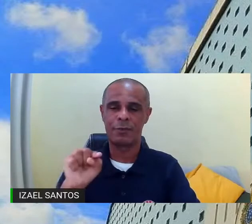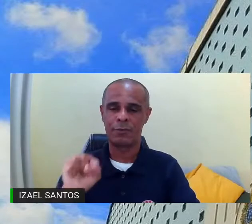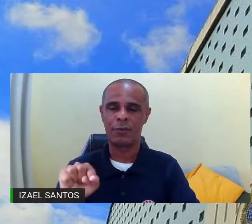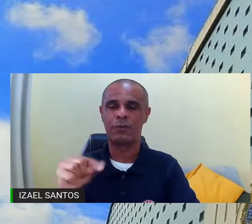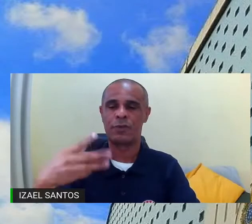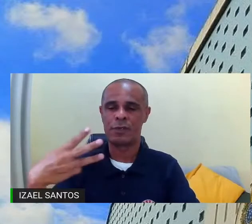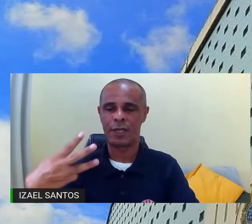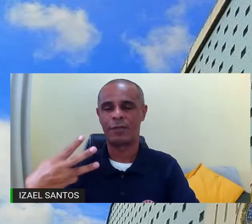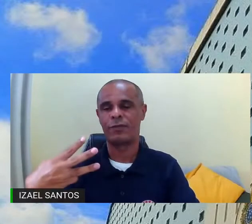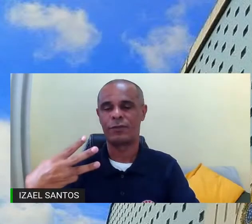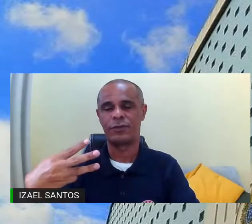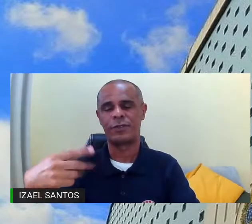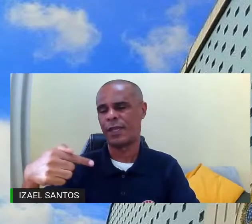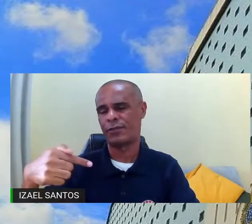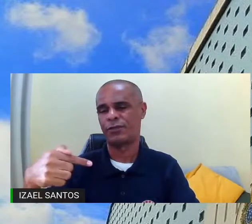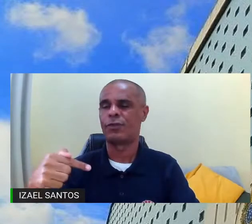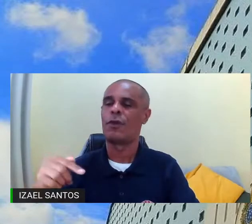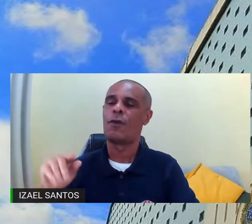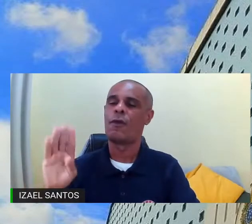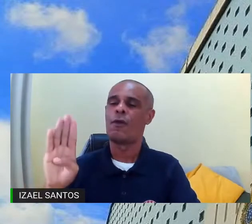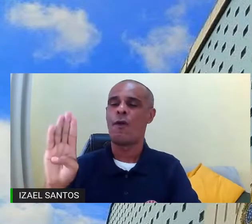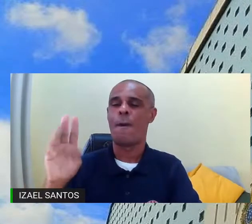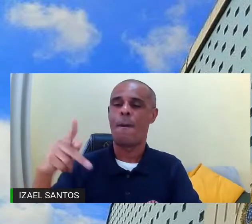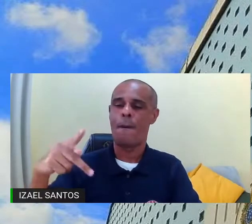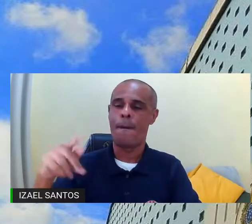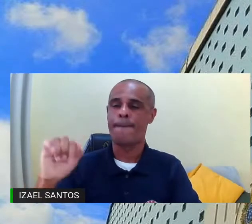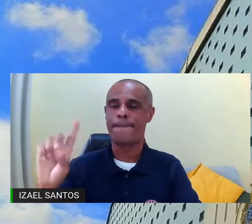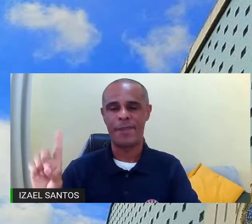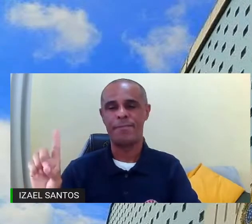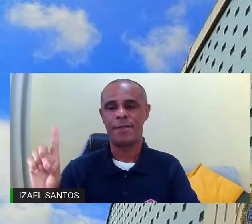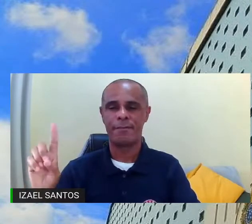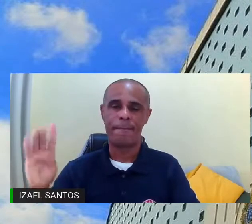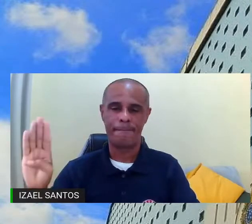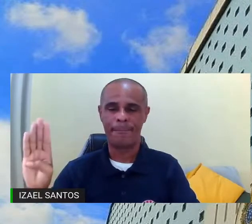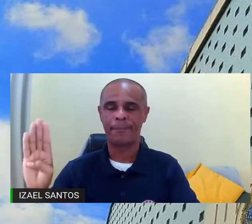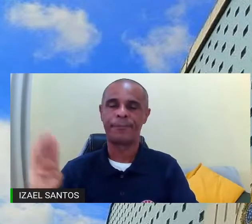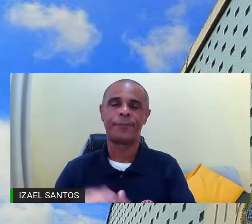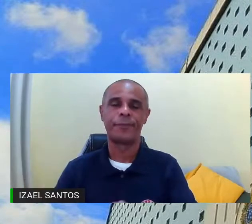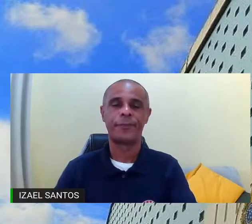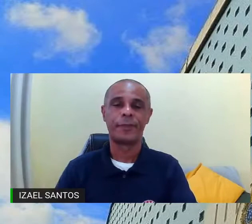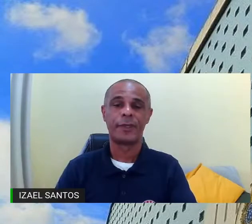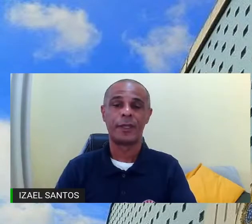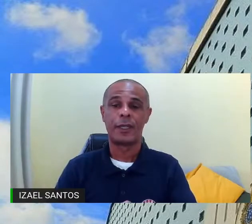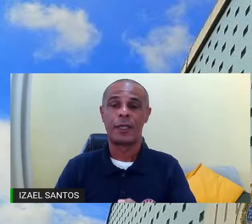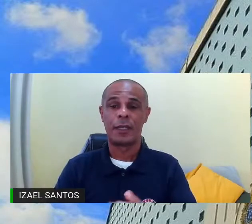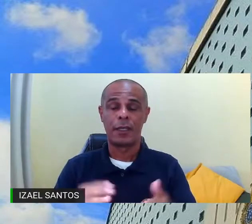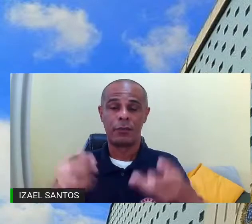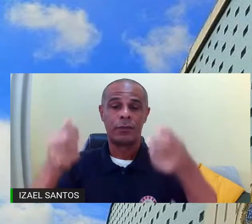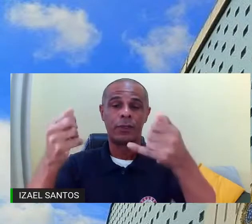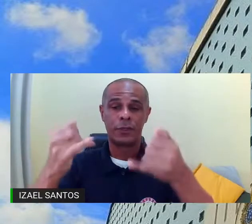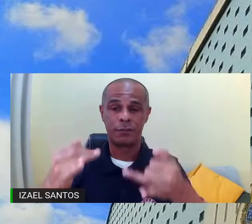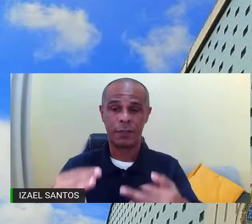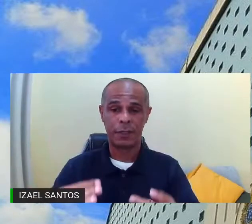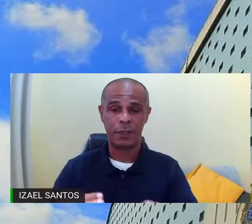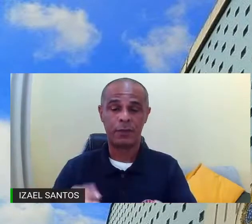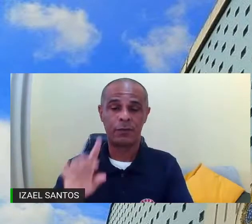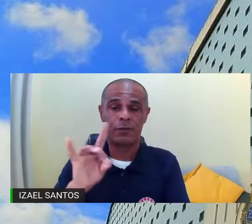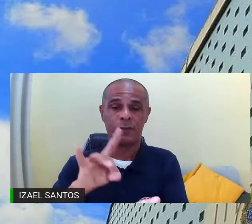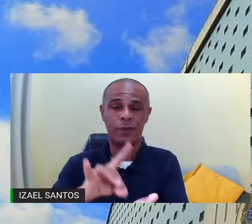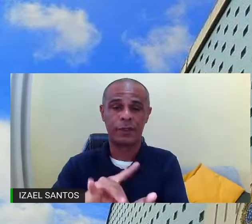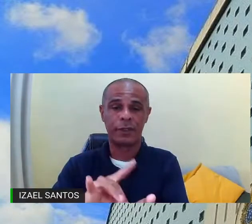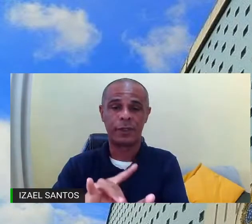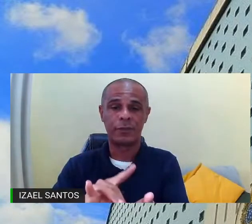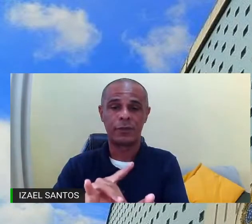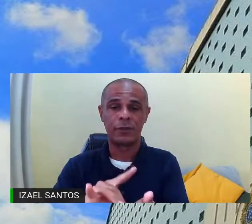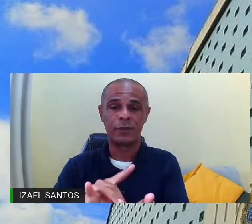3,7% menor que o do segundo semestre de 2014, ponto a partir do qual começou efetivamente a